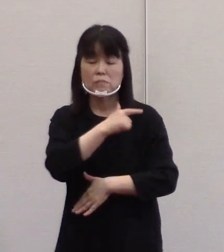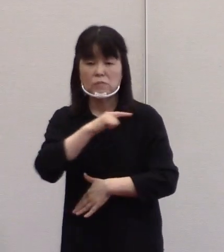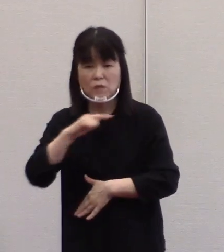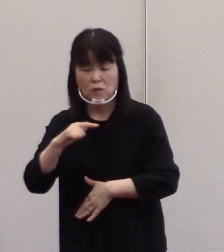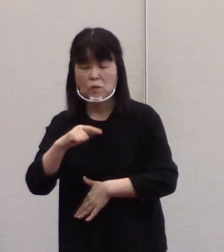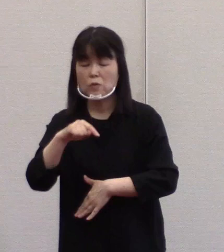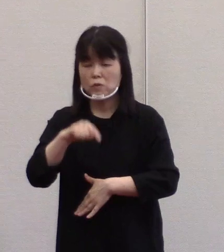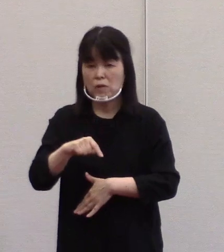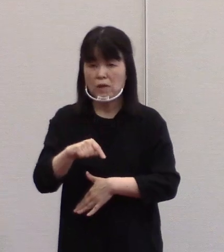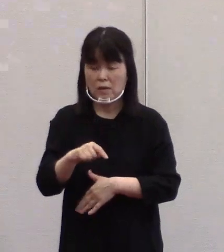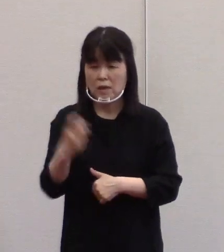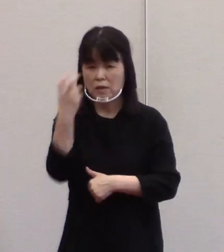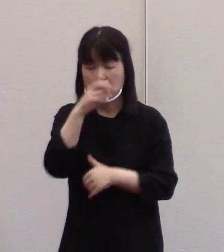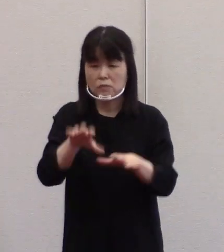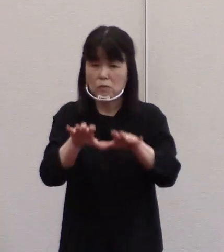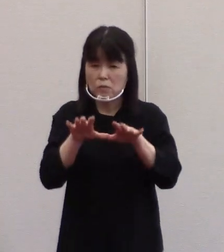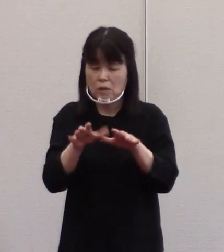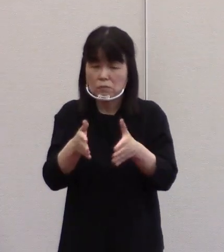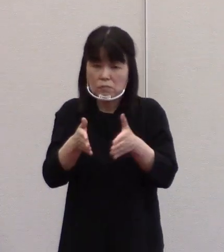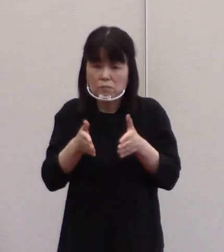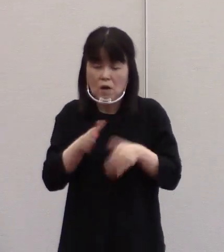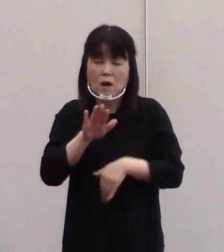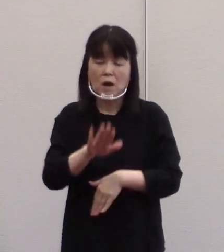ね、まあ、しっかりと